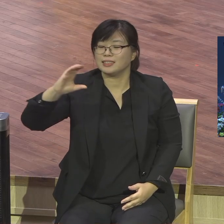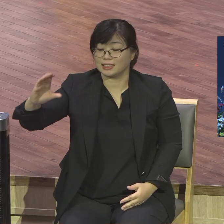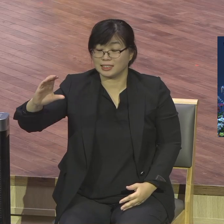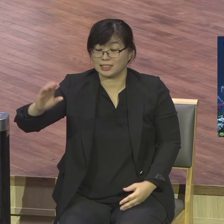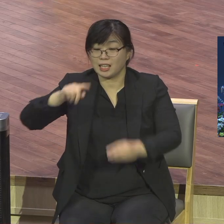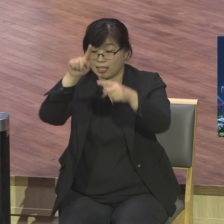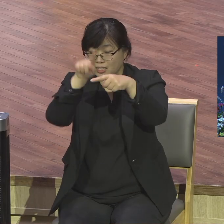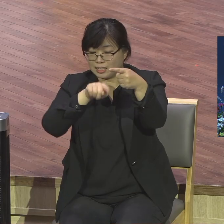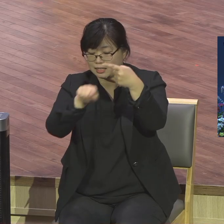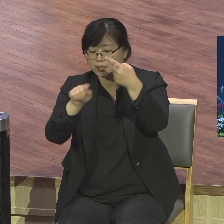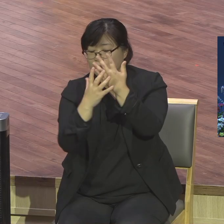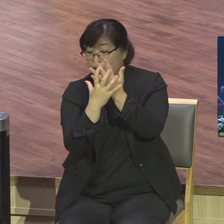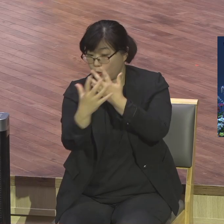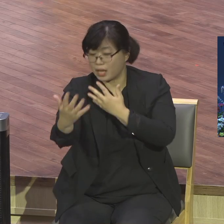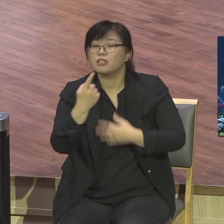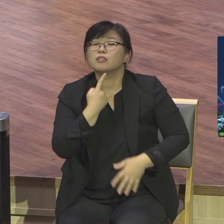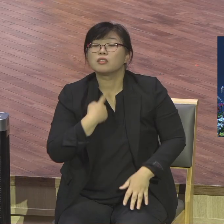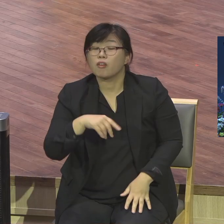똑같아.